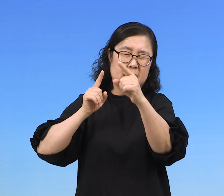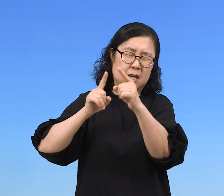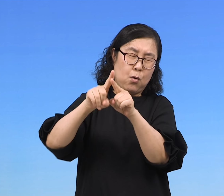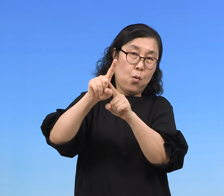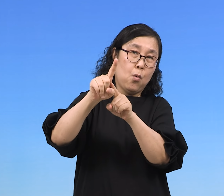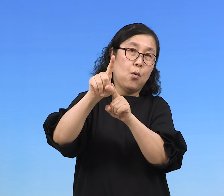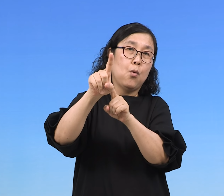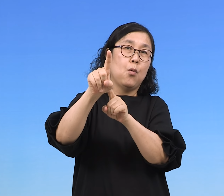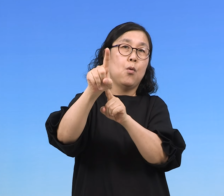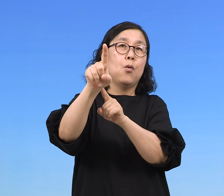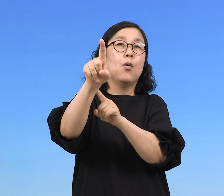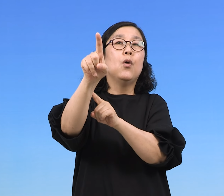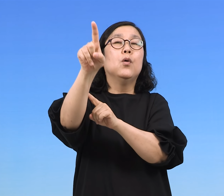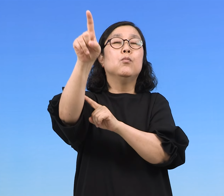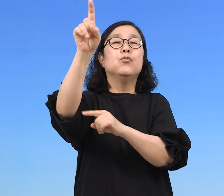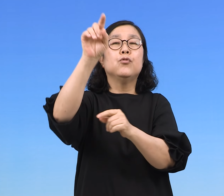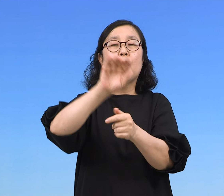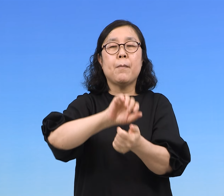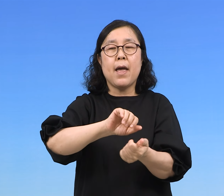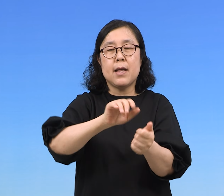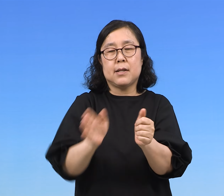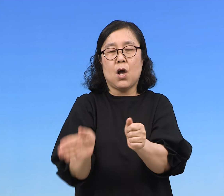원수를 다 이기고